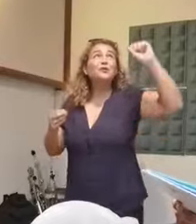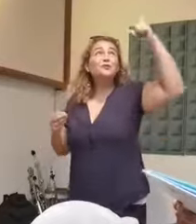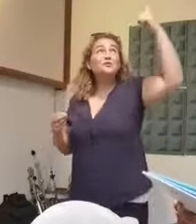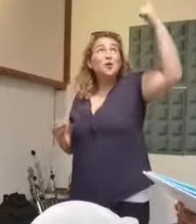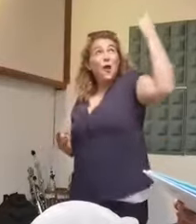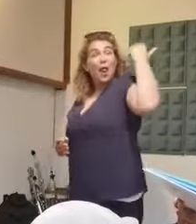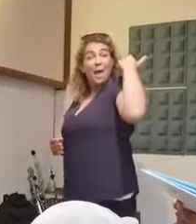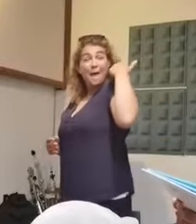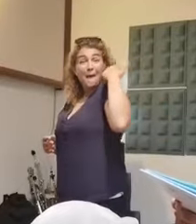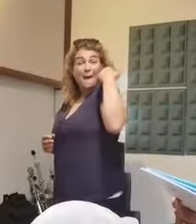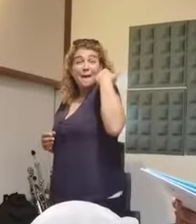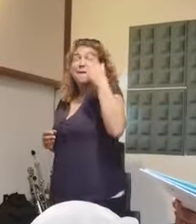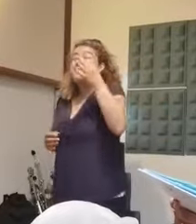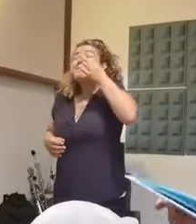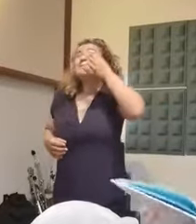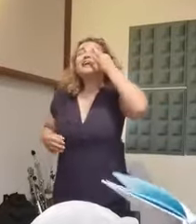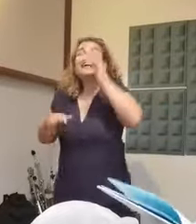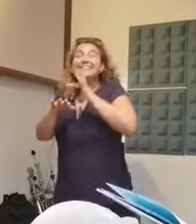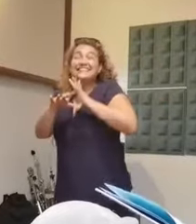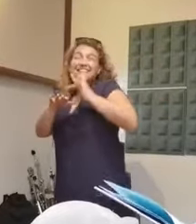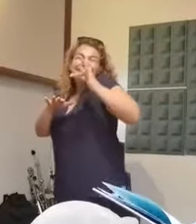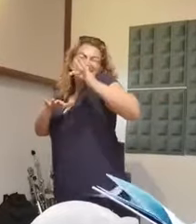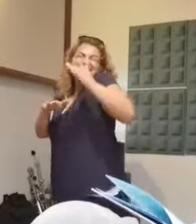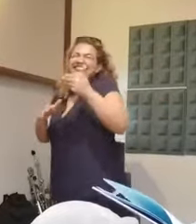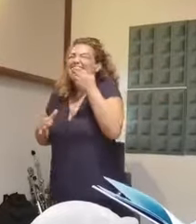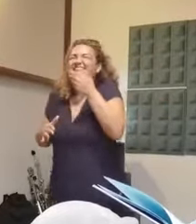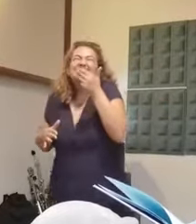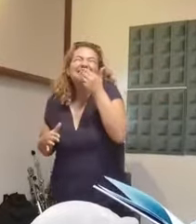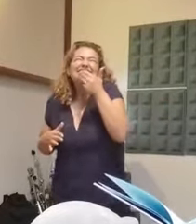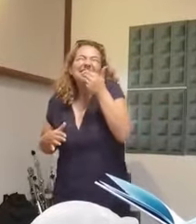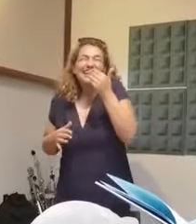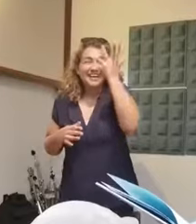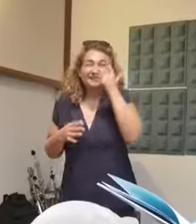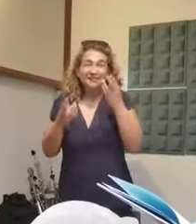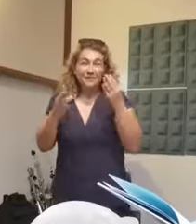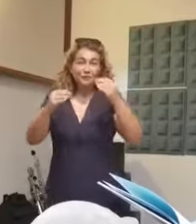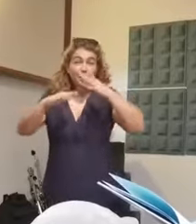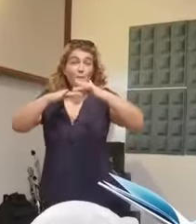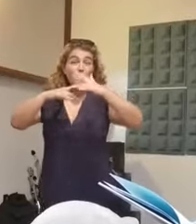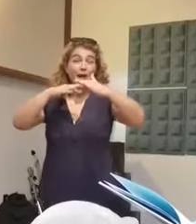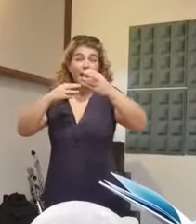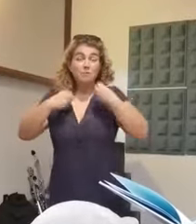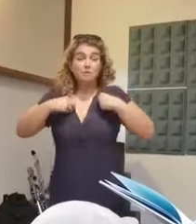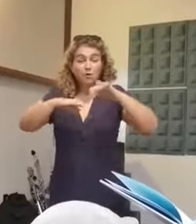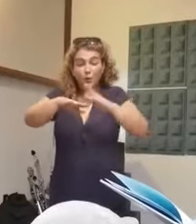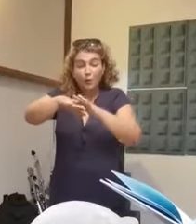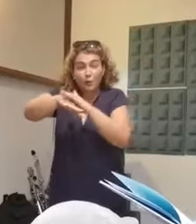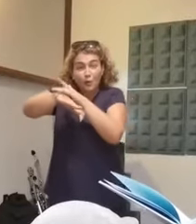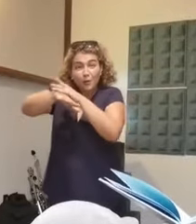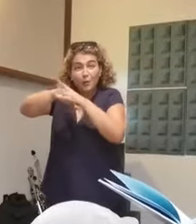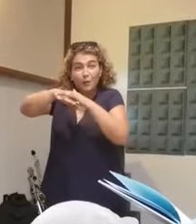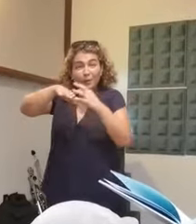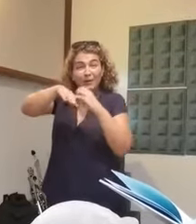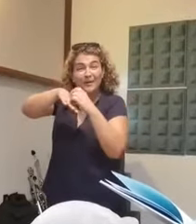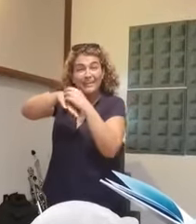calentaba la piel y sentía las cosquillas de la espumita en sus pies.